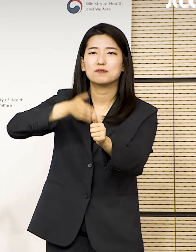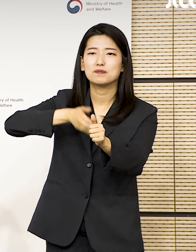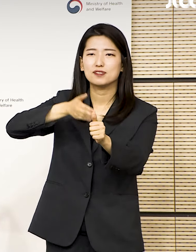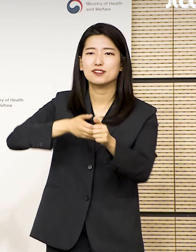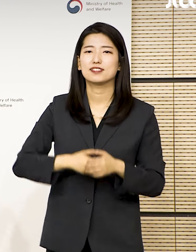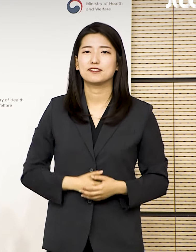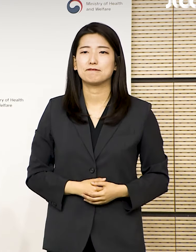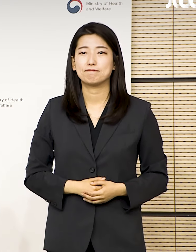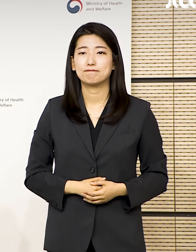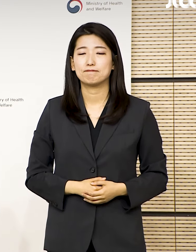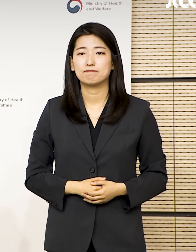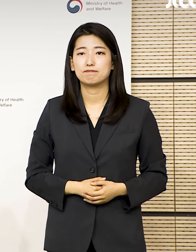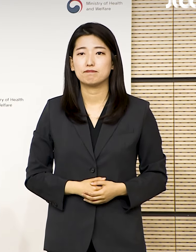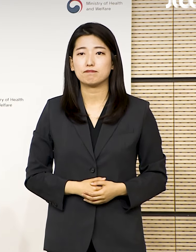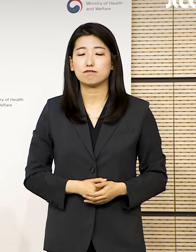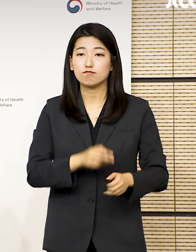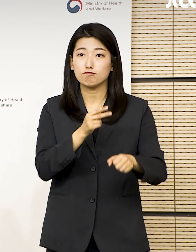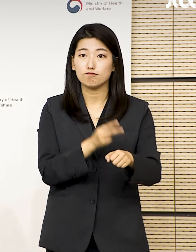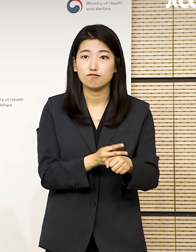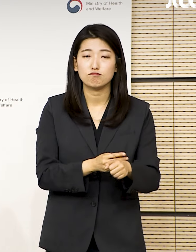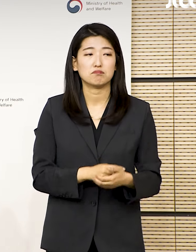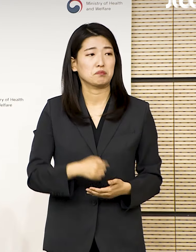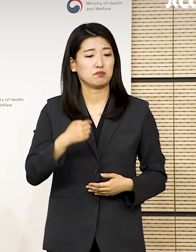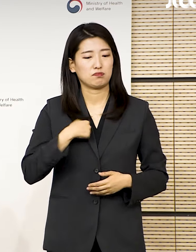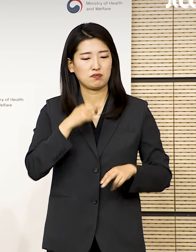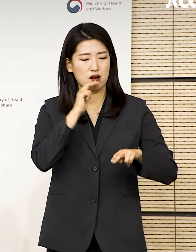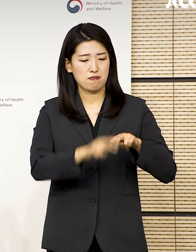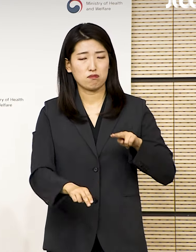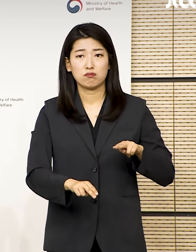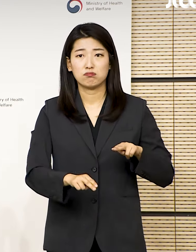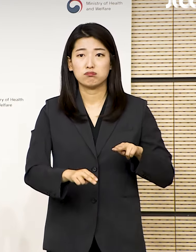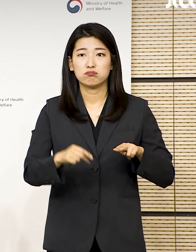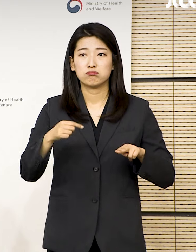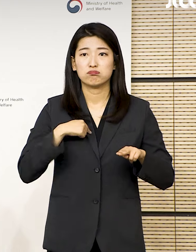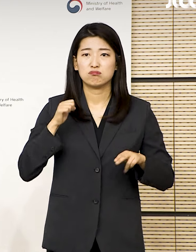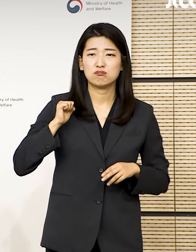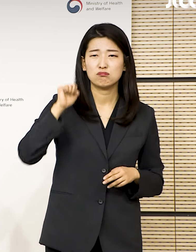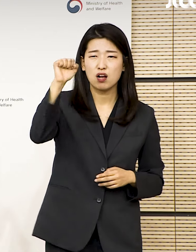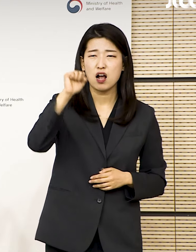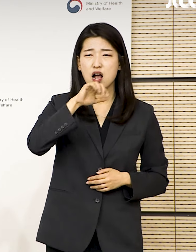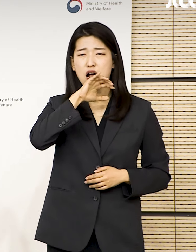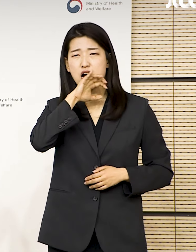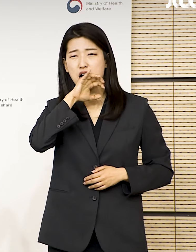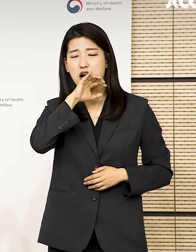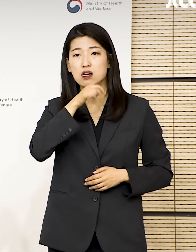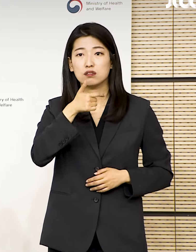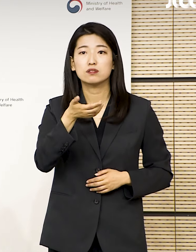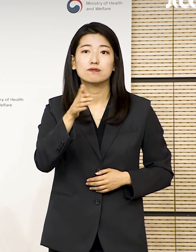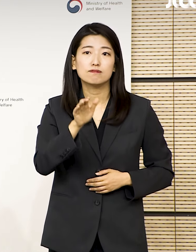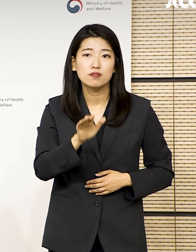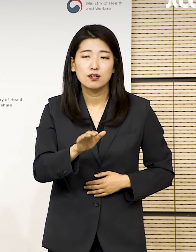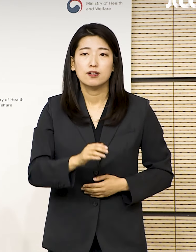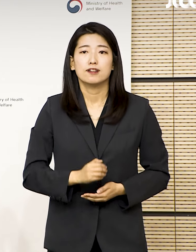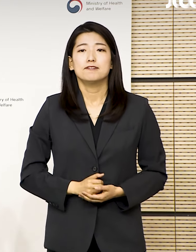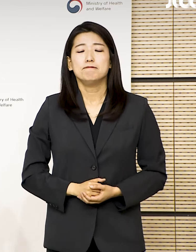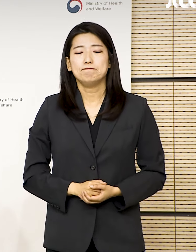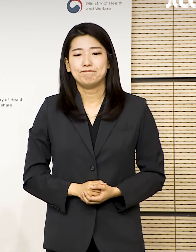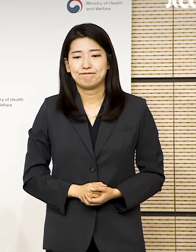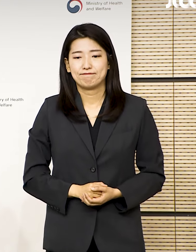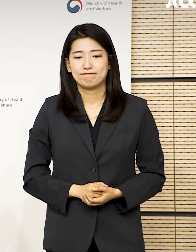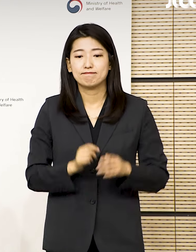의사들이 사직과 진료 중단 등 목소리를 높이지만 현장의 많은 의료진들은 삶과 죽음의